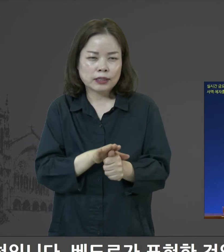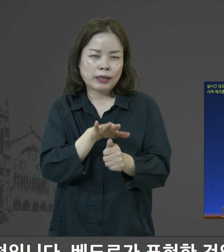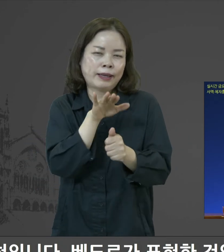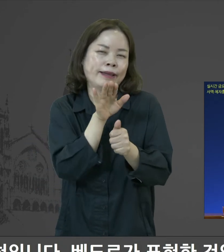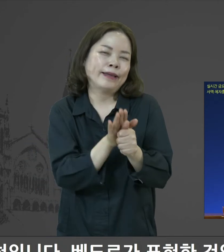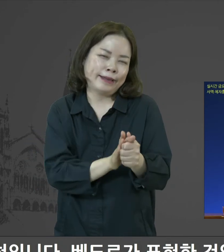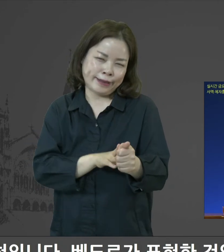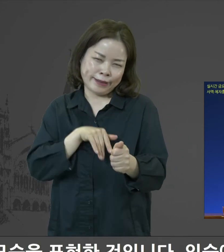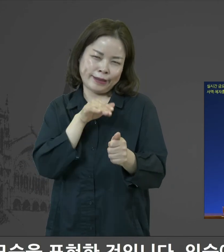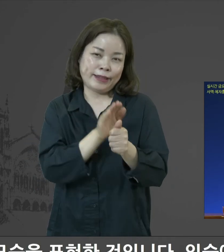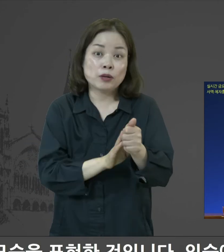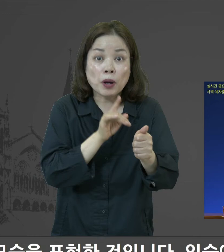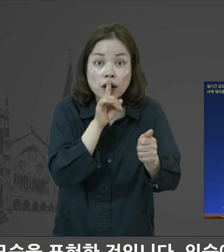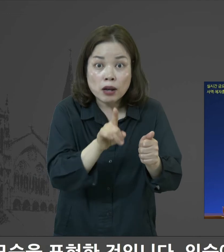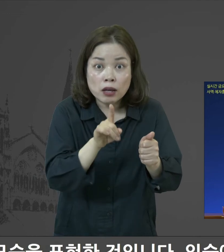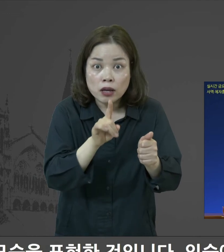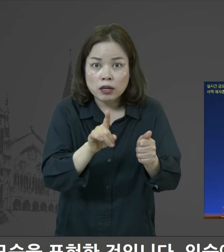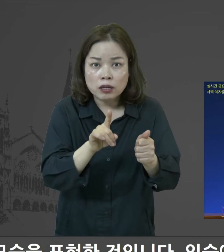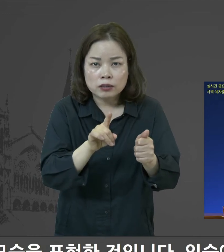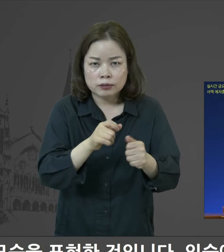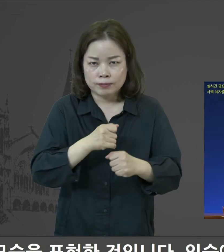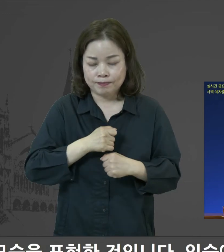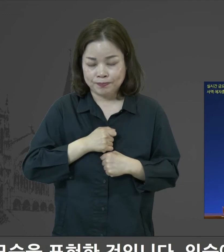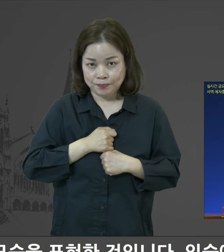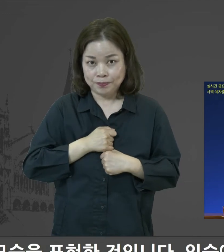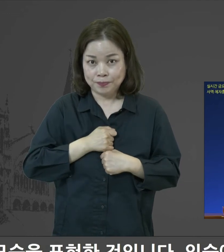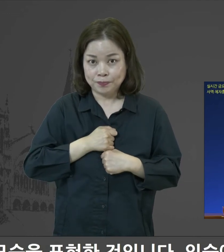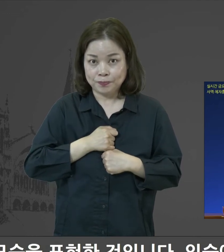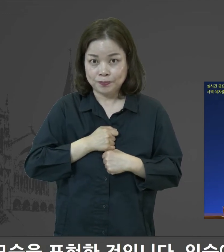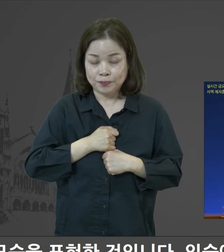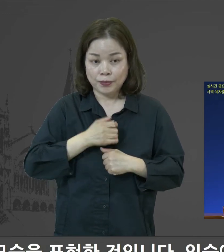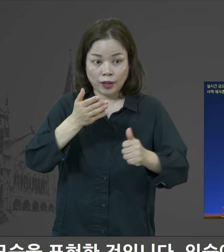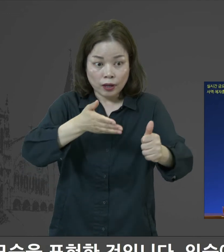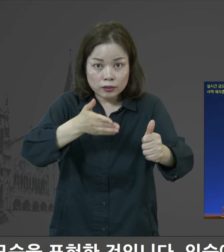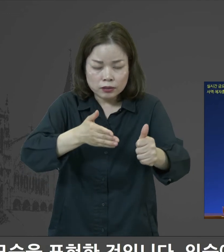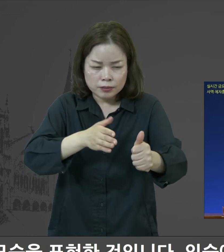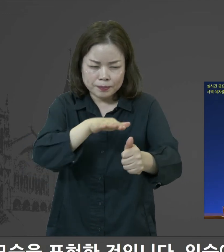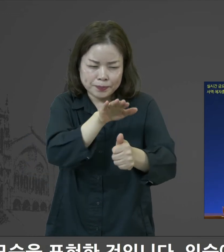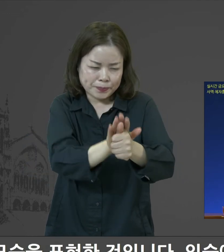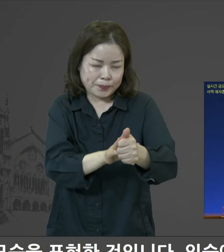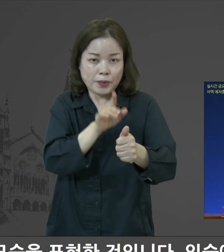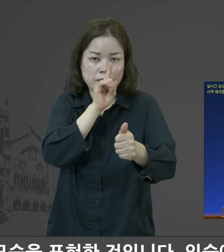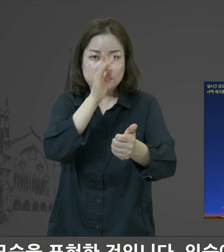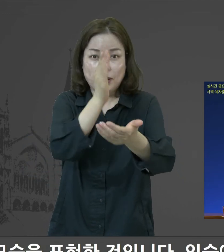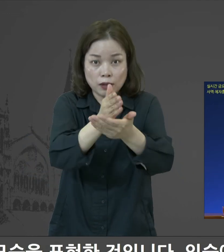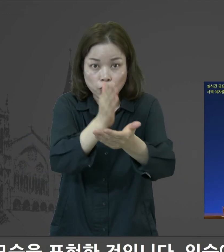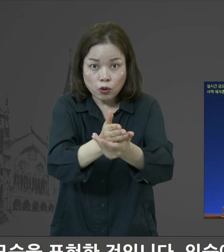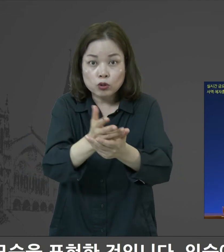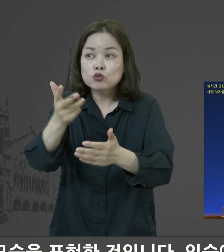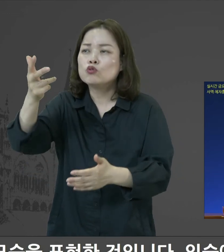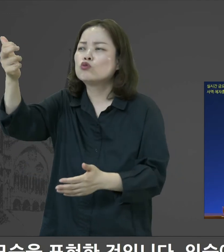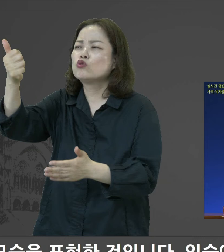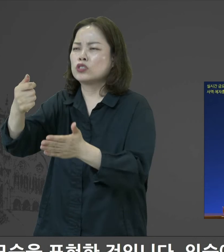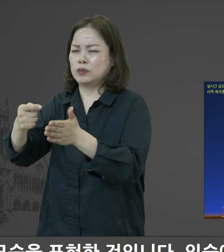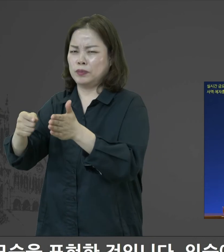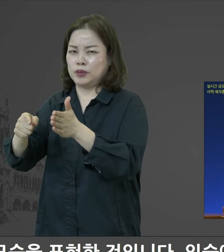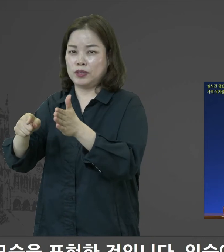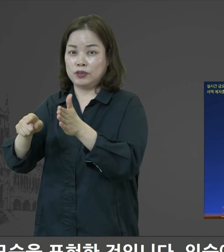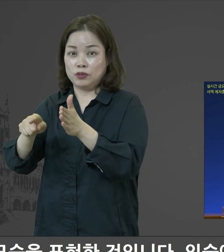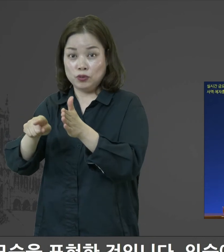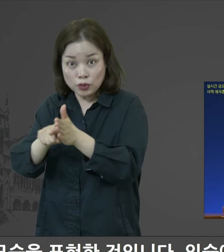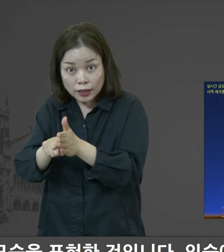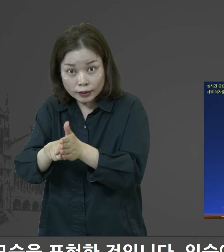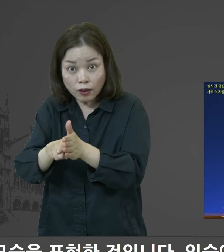거, 이것도 조심하시면서, 정말 조심하시면서, 정말 주님을 위해서 하는